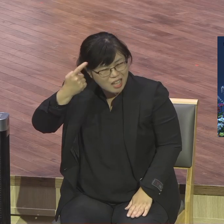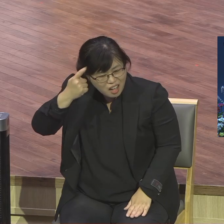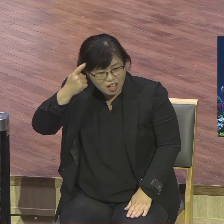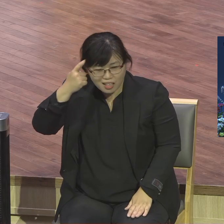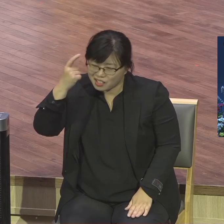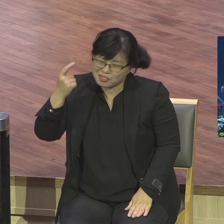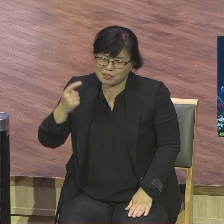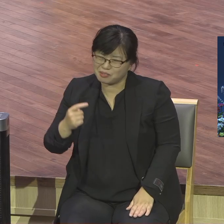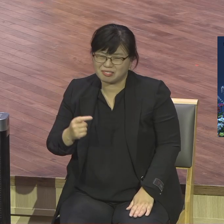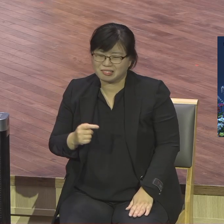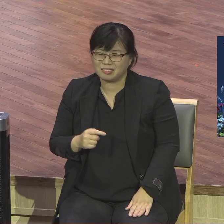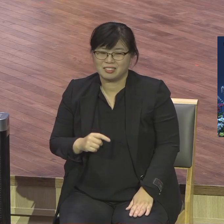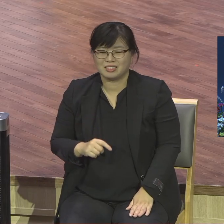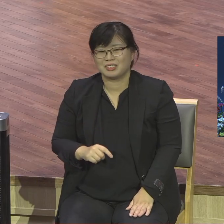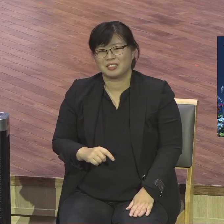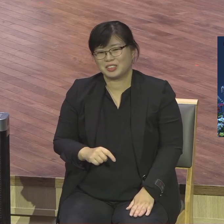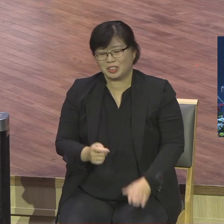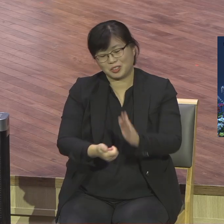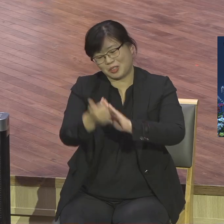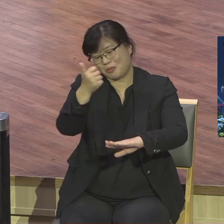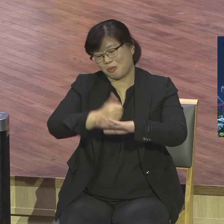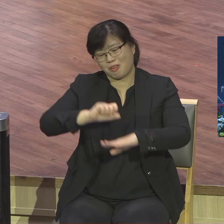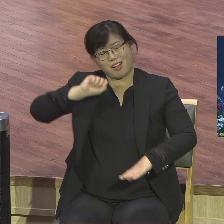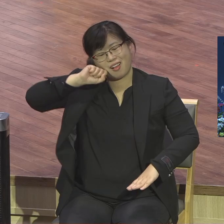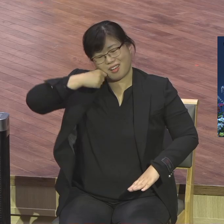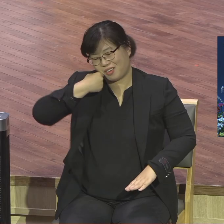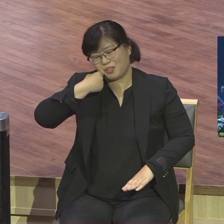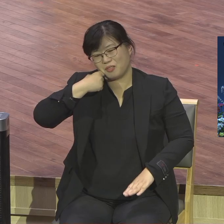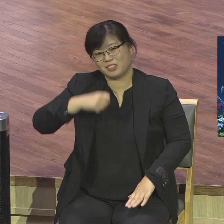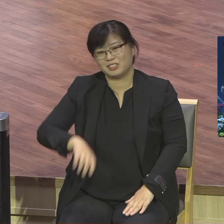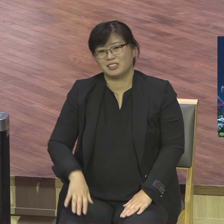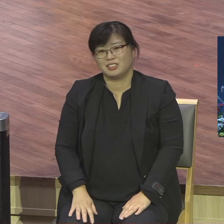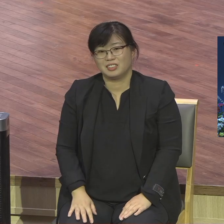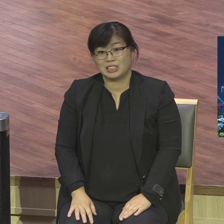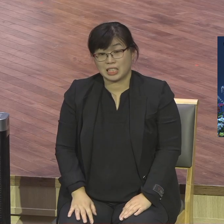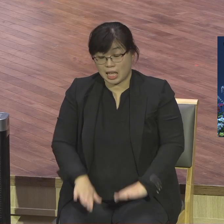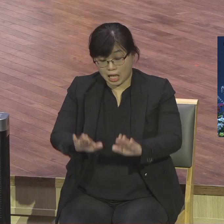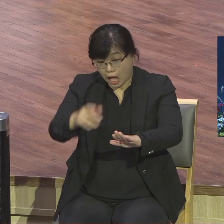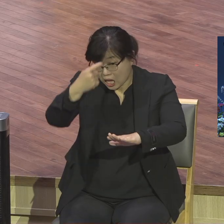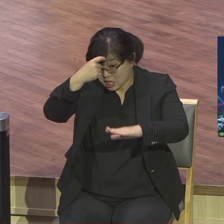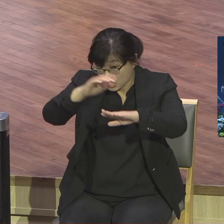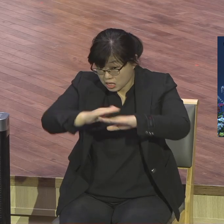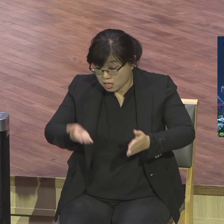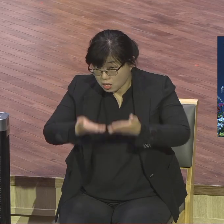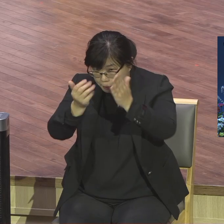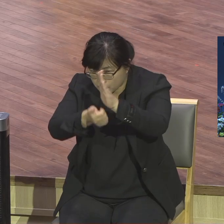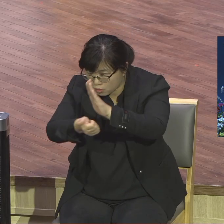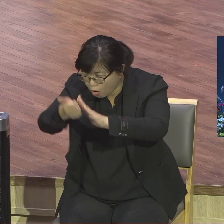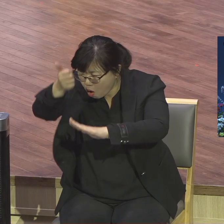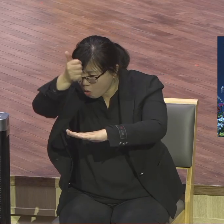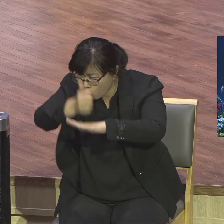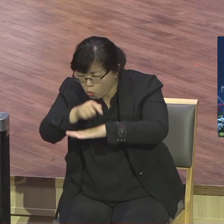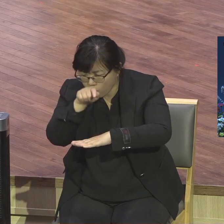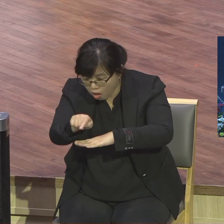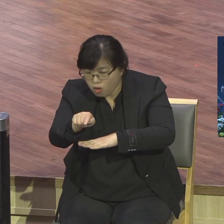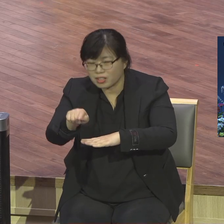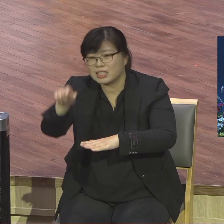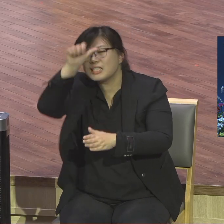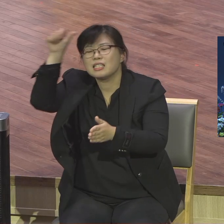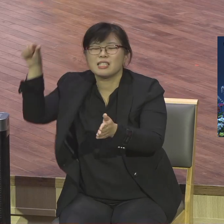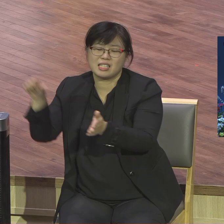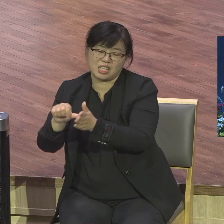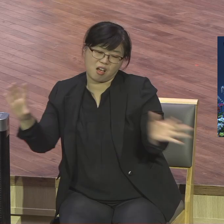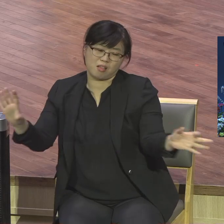예배에 성공하느냐 못하느냐 그게 인생을 좌우합니다 인생을 좌우합니다 인생을